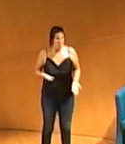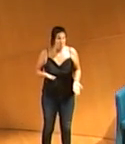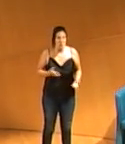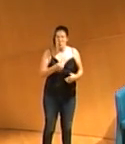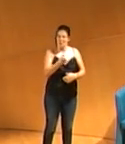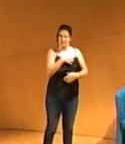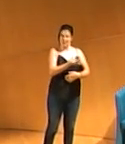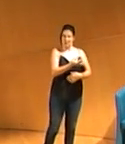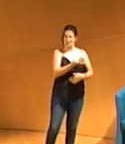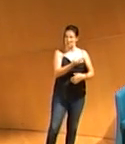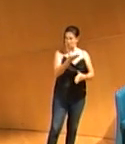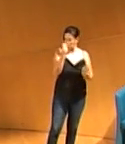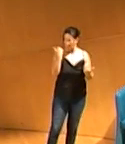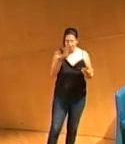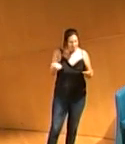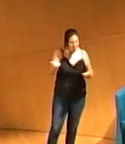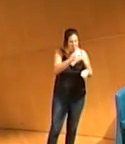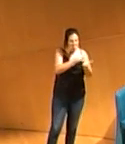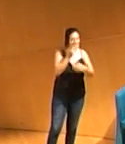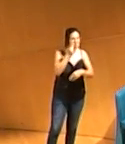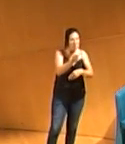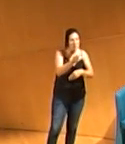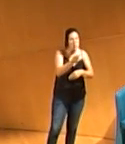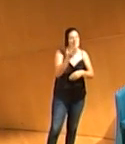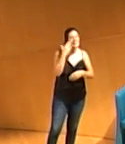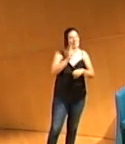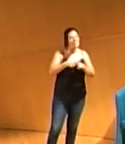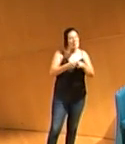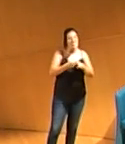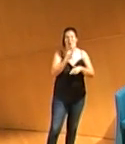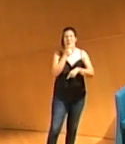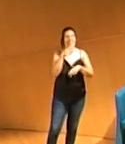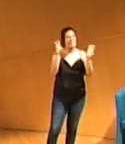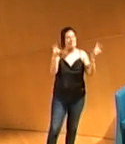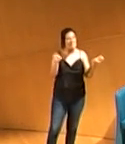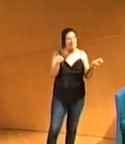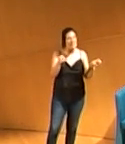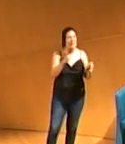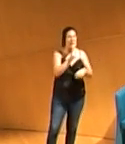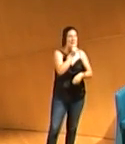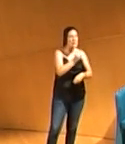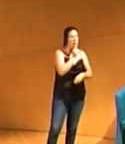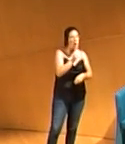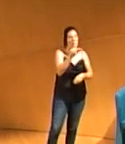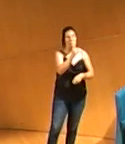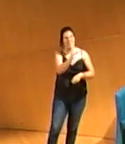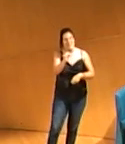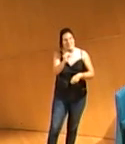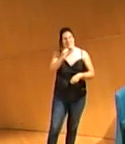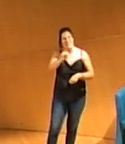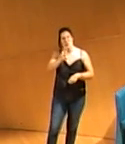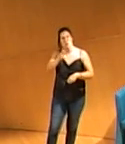qui je ne sais pas si vous avez vu le film Little Miss Sunshine. C'est une famille un peu déjantée. Et il dit,